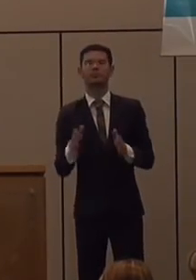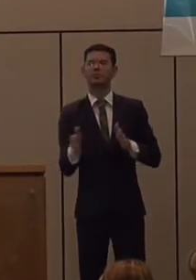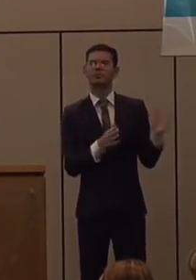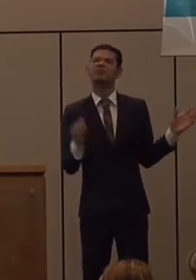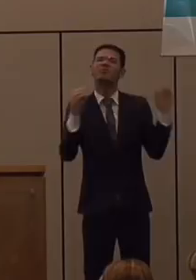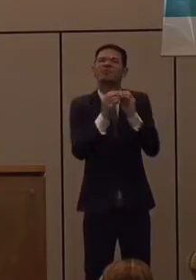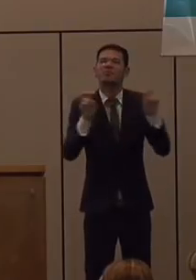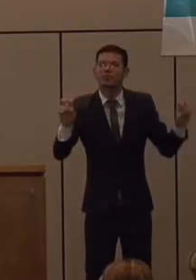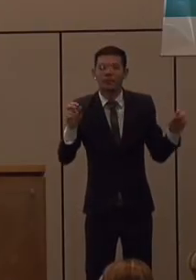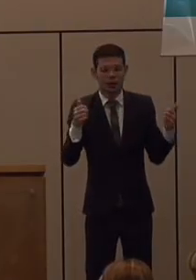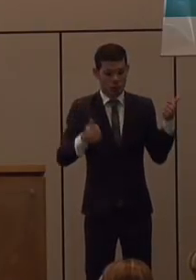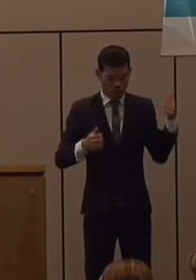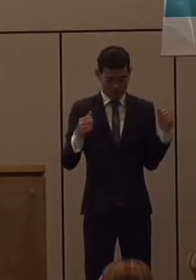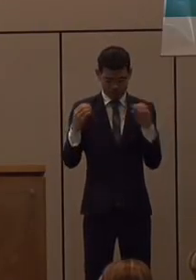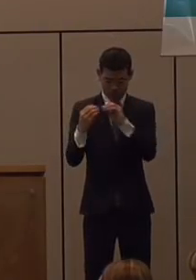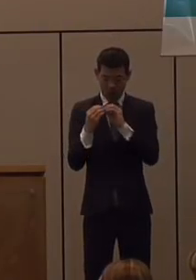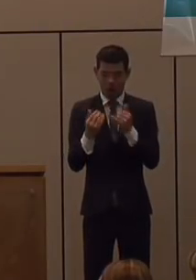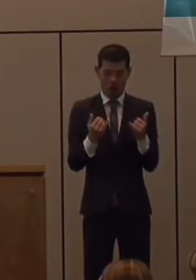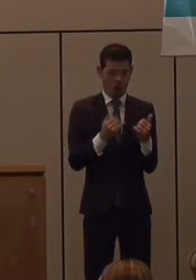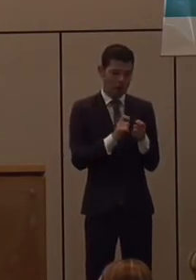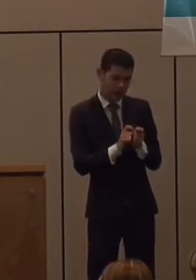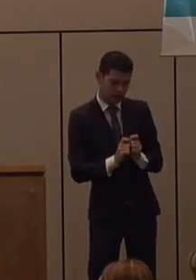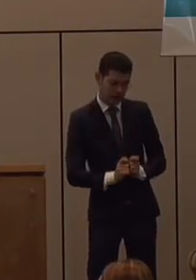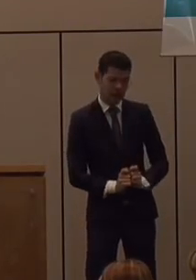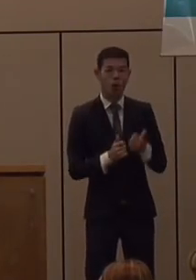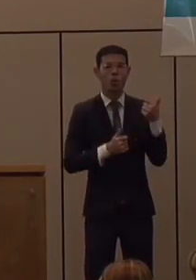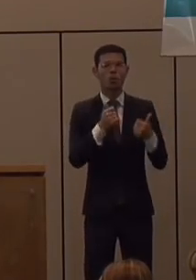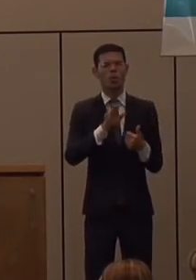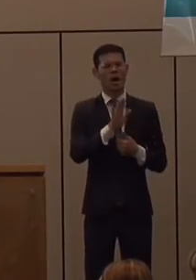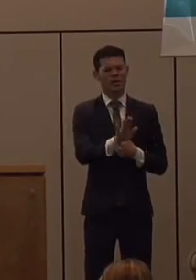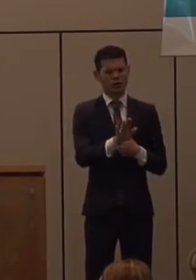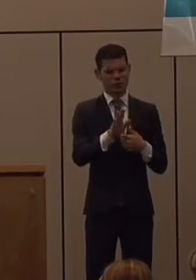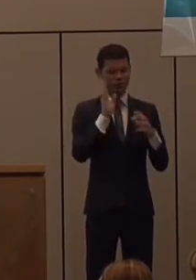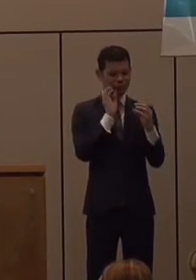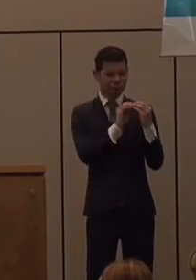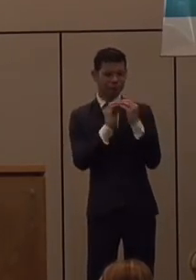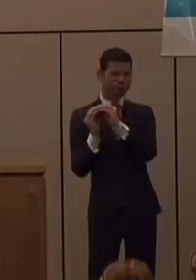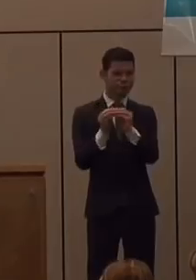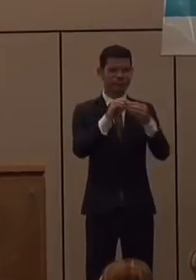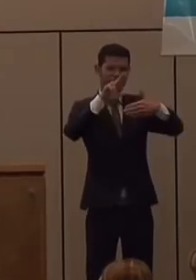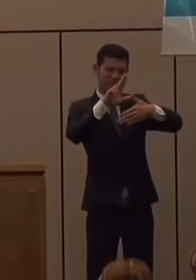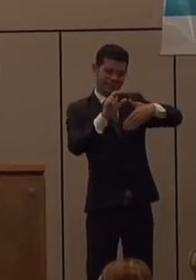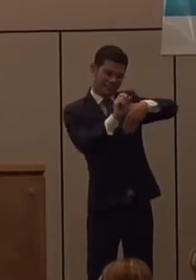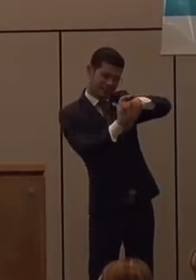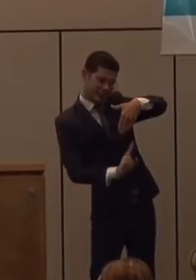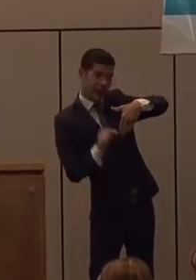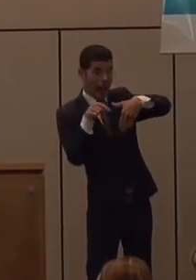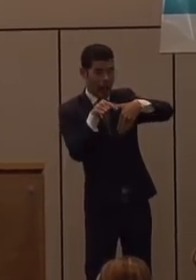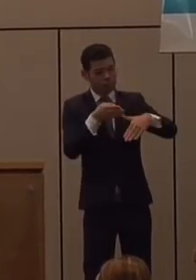pues una actualización de mercosur allí vamos a tener acceso al mercado de brasil y al mercado de argentina